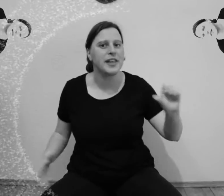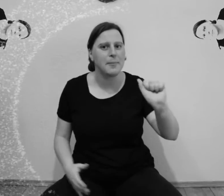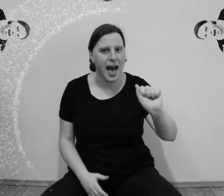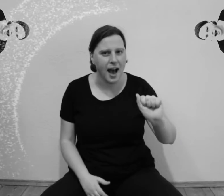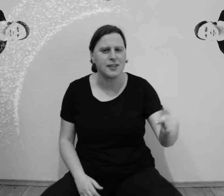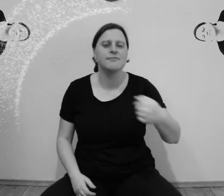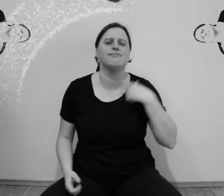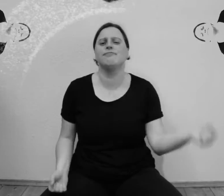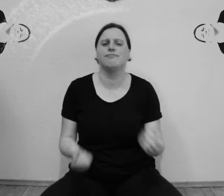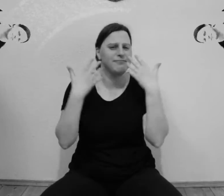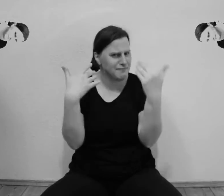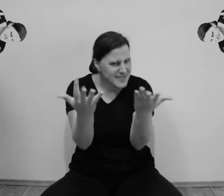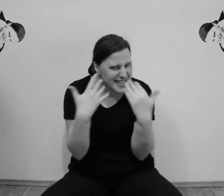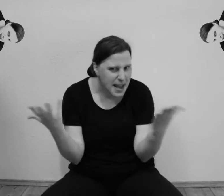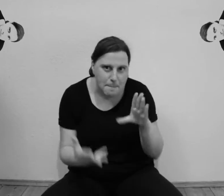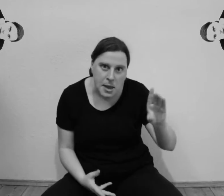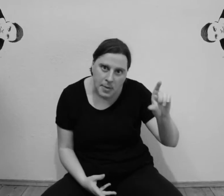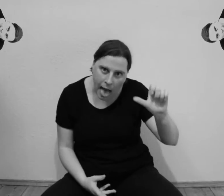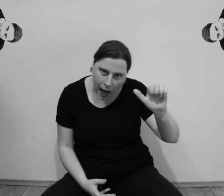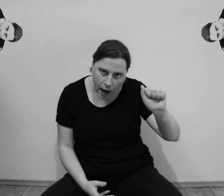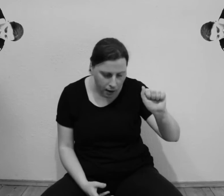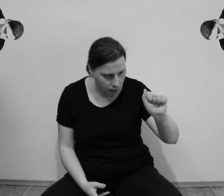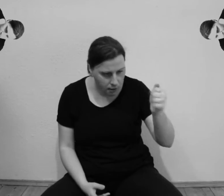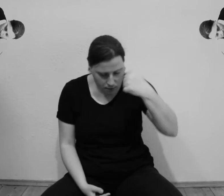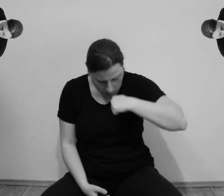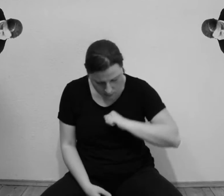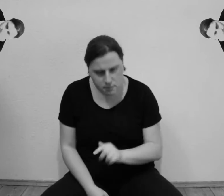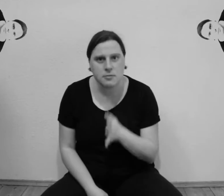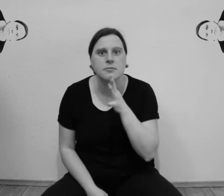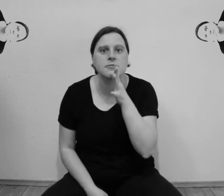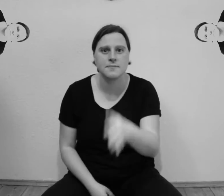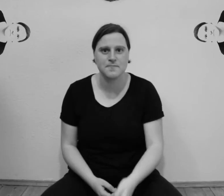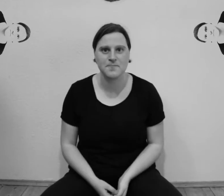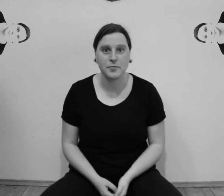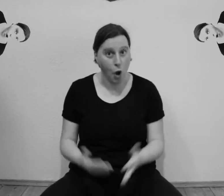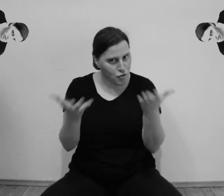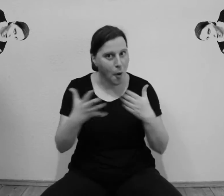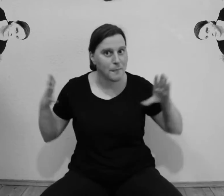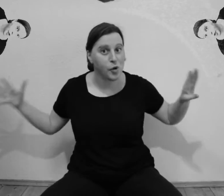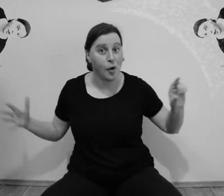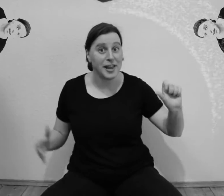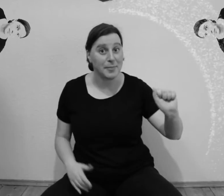Saga, leuchte mich Gib mir klar und sprich durch mich Komm, oh Saga,